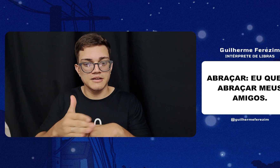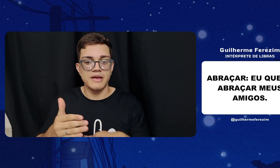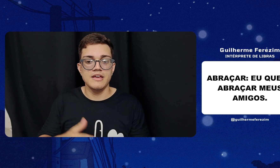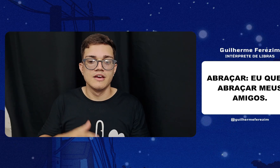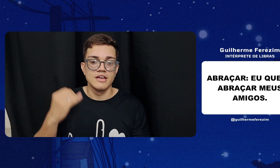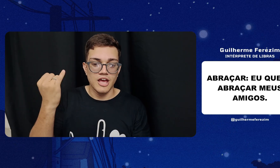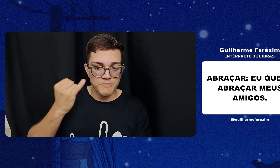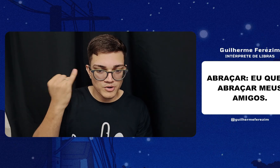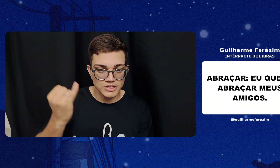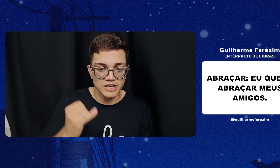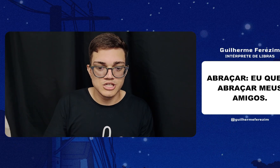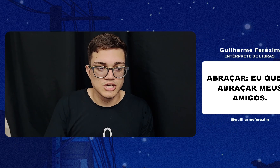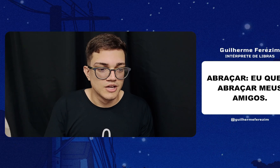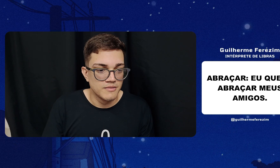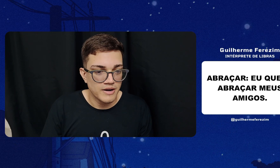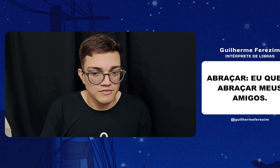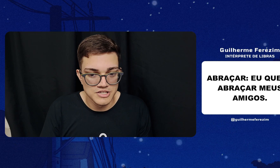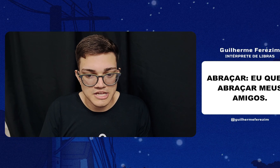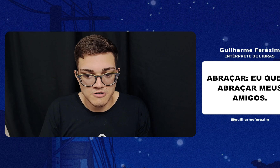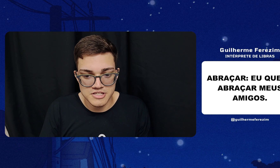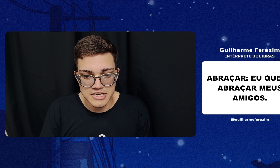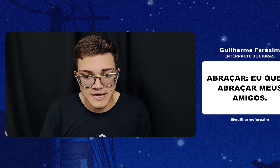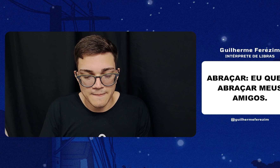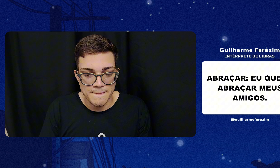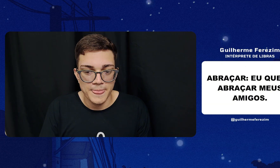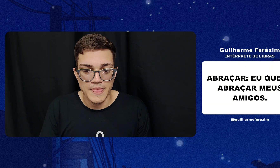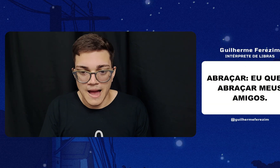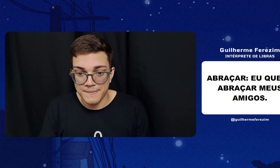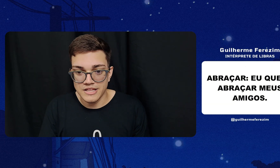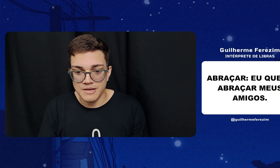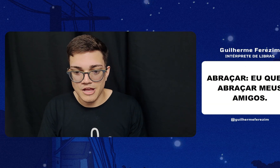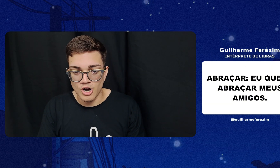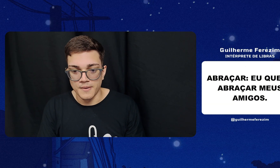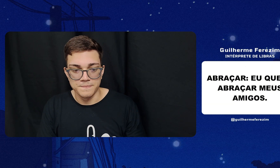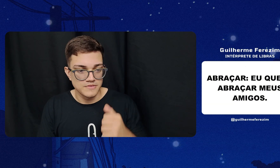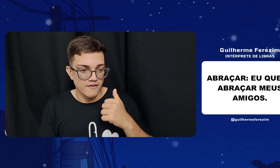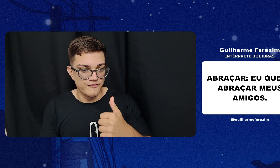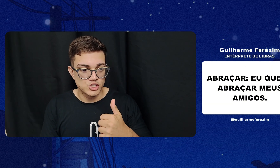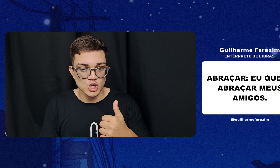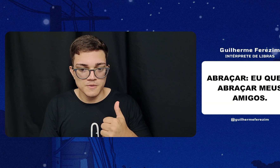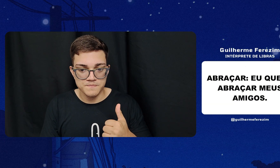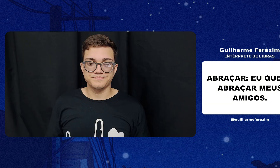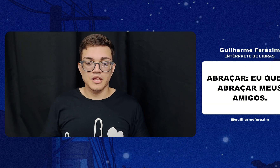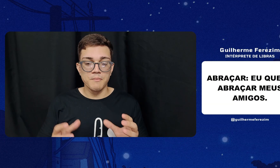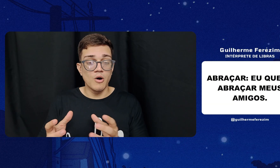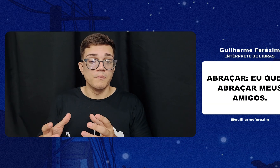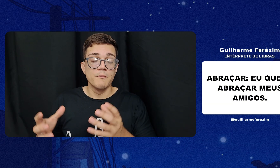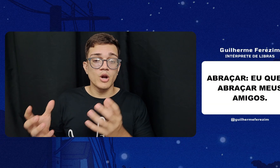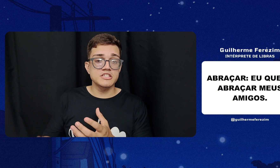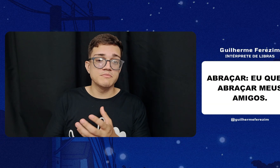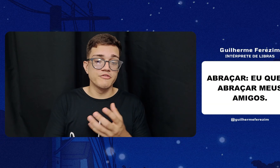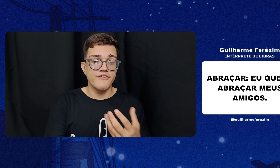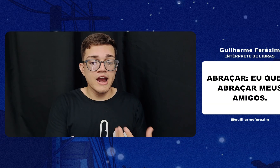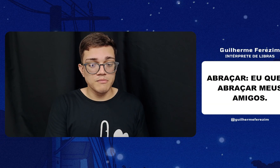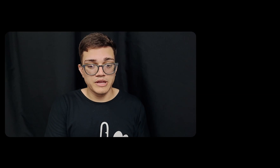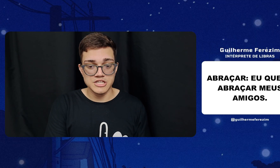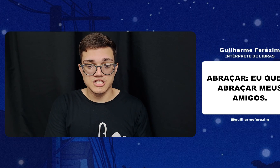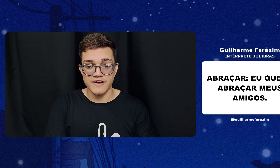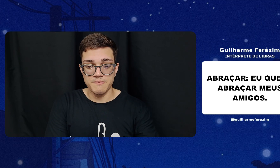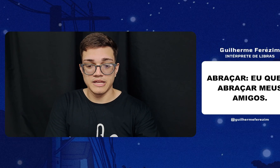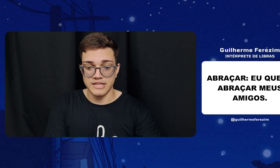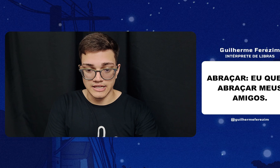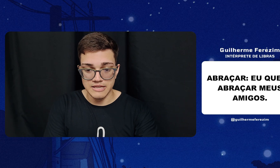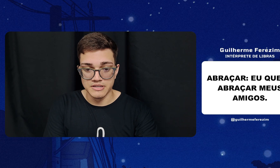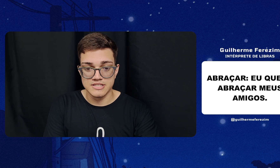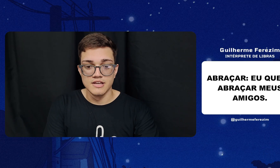pratica também, que é importante para que você consiga aprender melhor. Fechou? Bom, próximo verbo que a gente